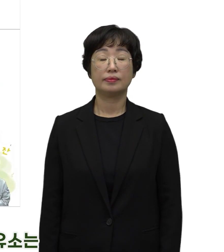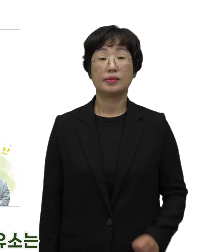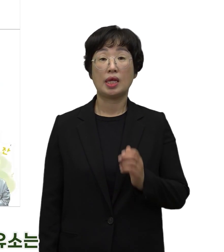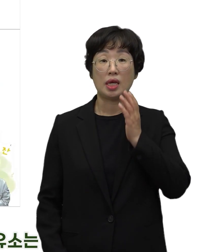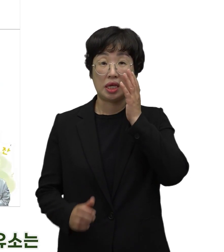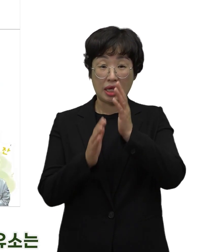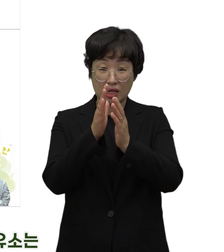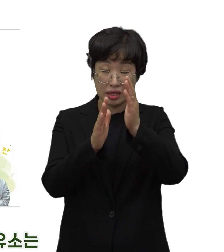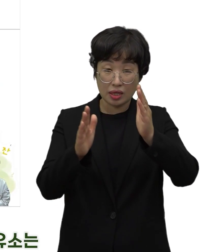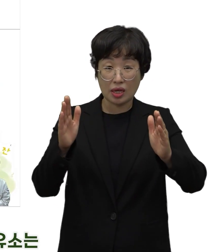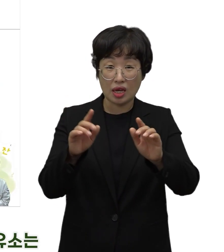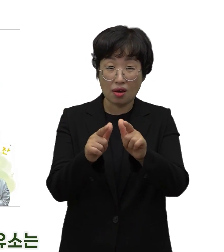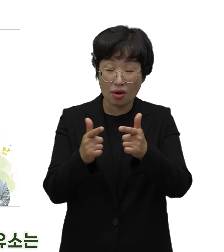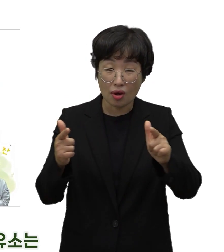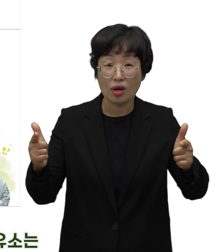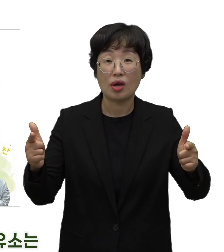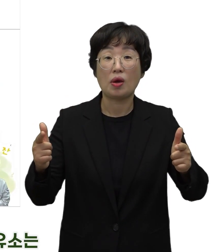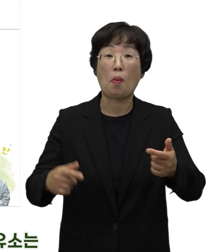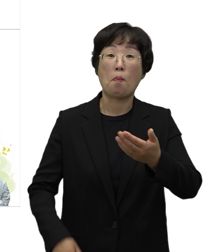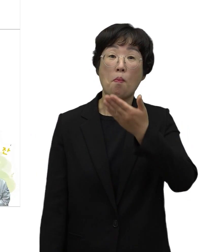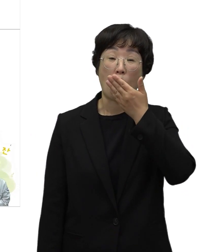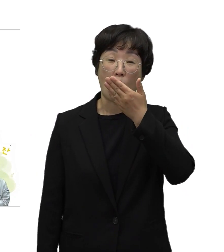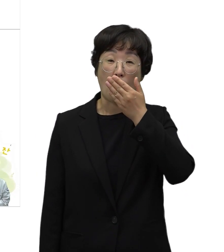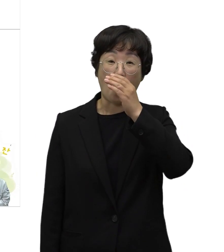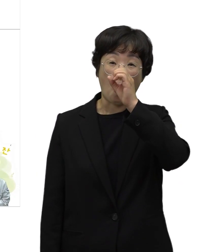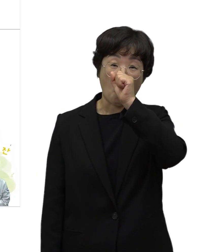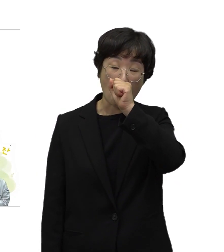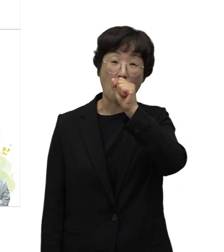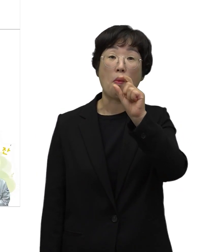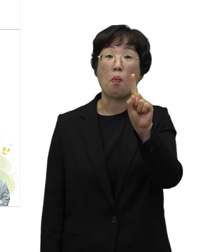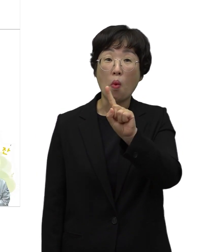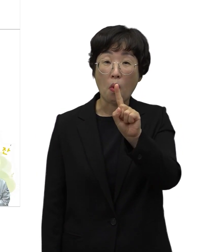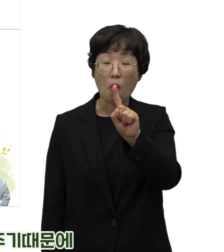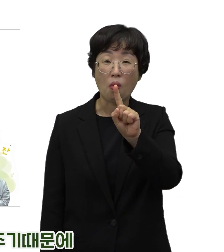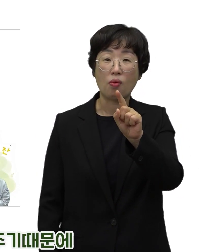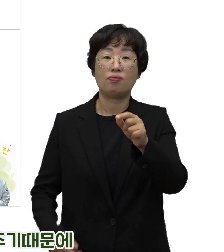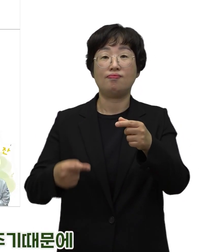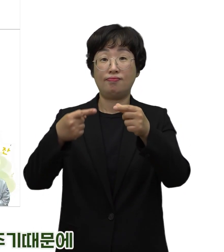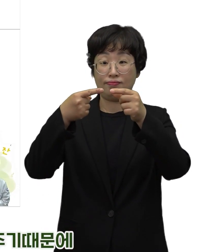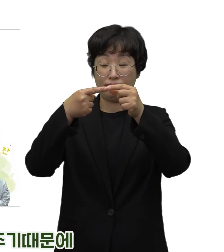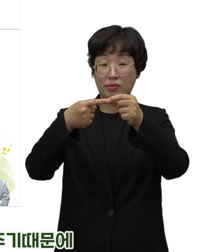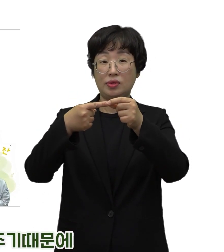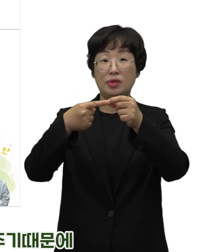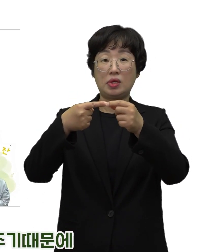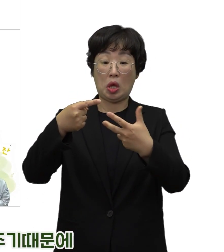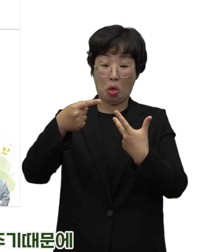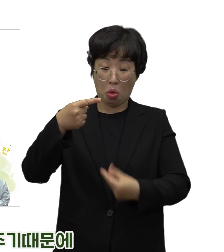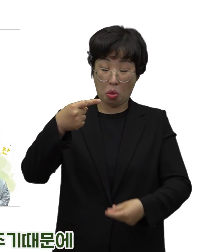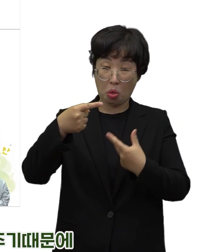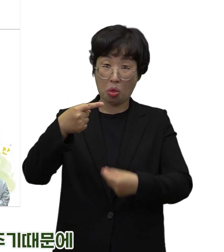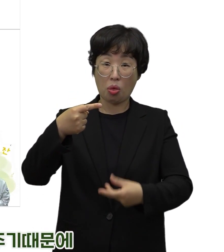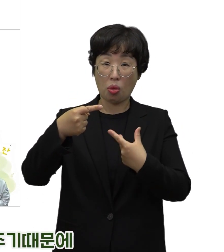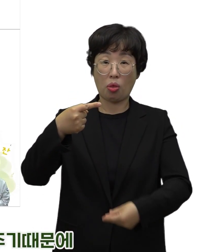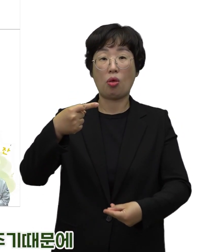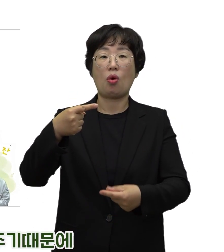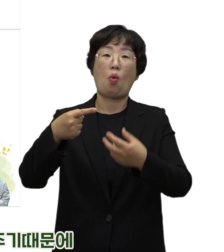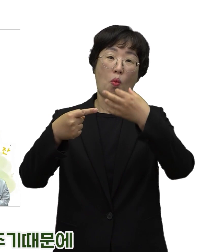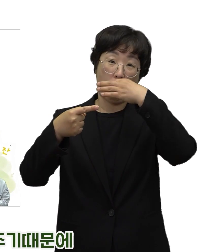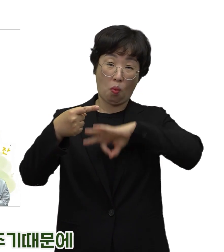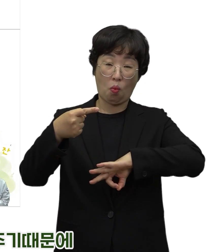채소와 해조류에 들어있는 식이섬유소는 변비를 예방해주고 저밀도 콜레스테롤을 낮춰주기